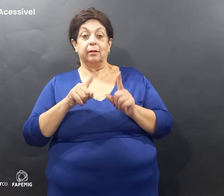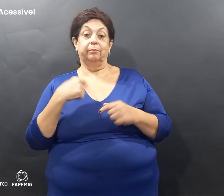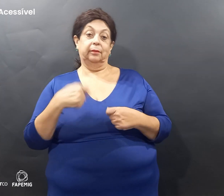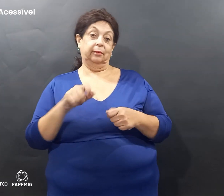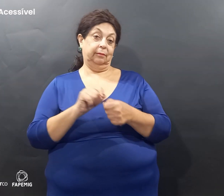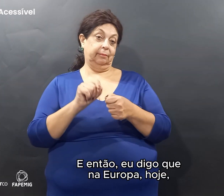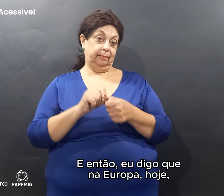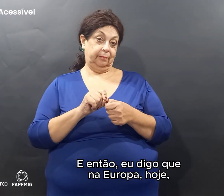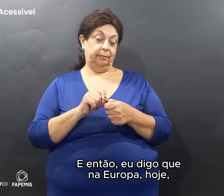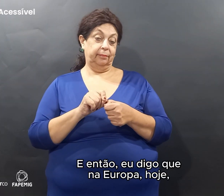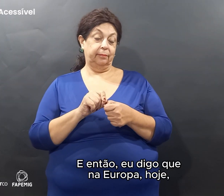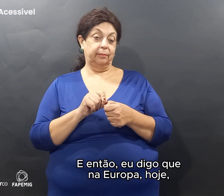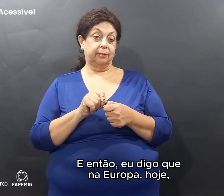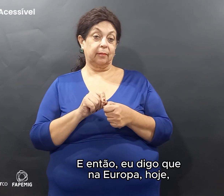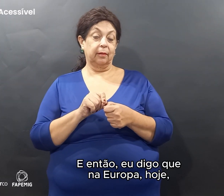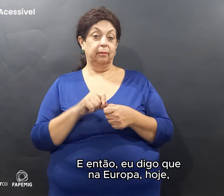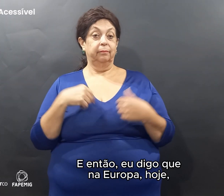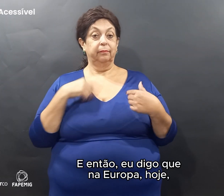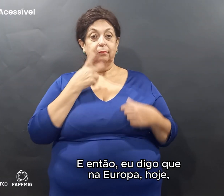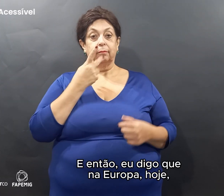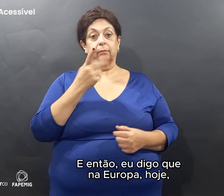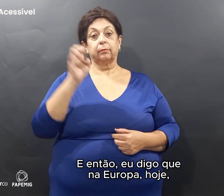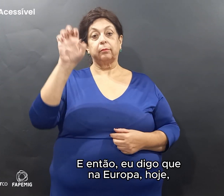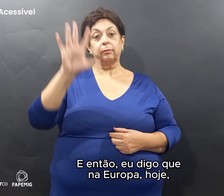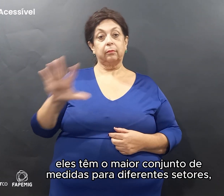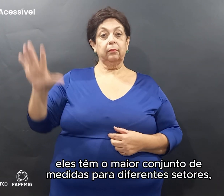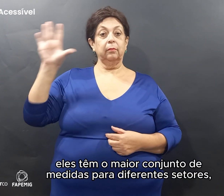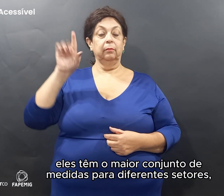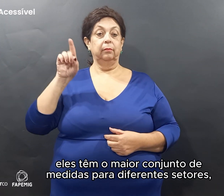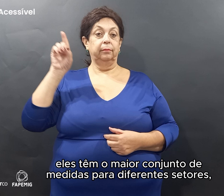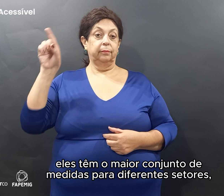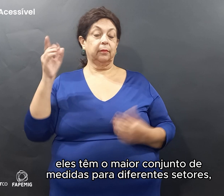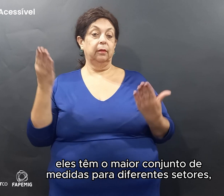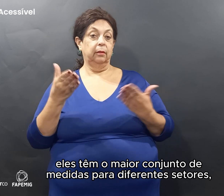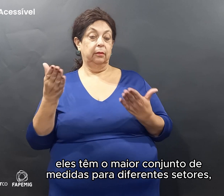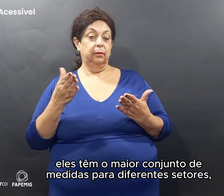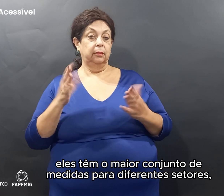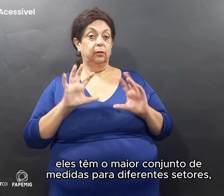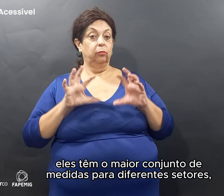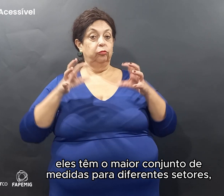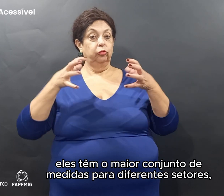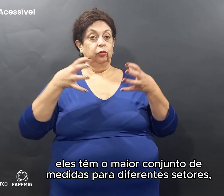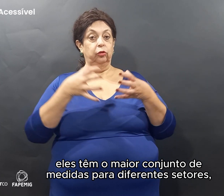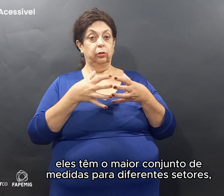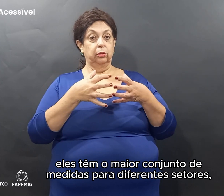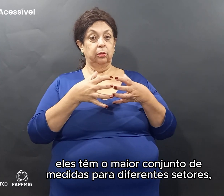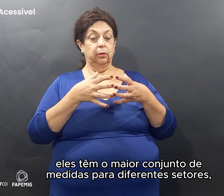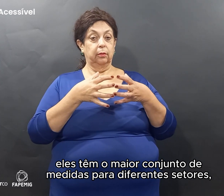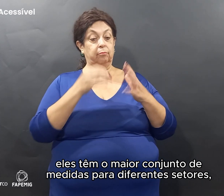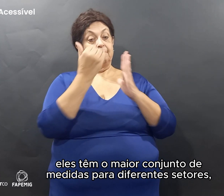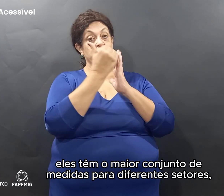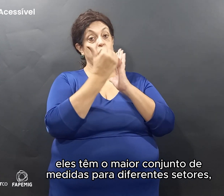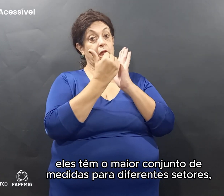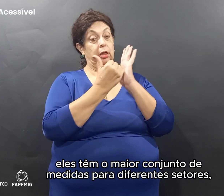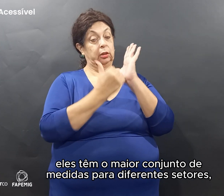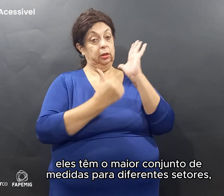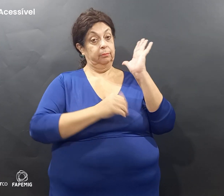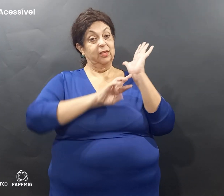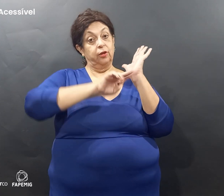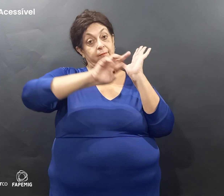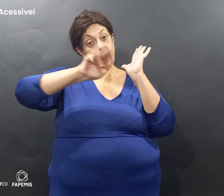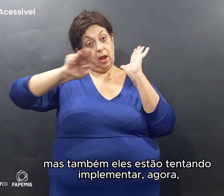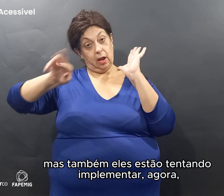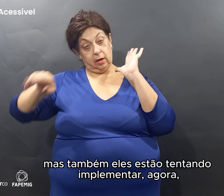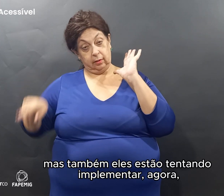necessárias. Então, eu digo que na Europa hoje eles têm o maior conjunto de medidas para diferentes